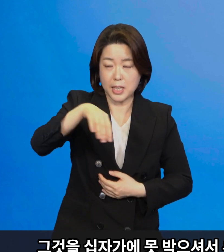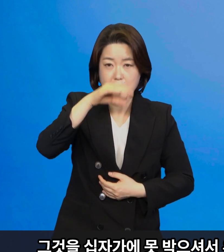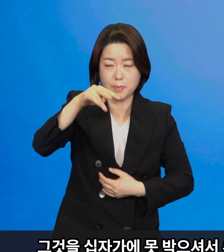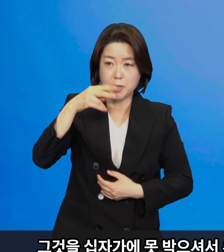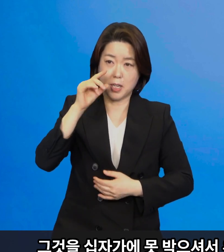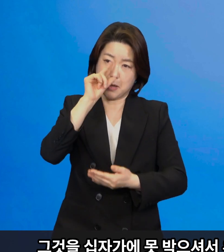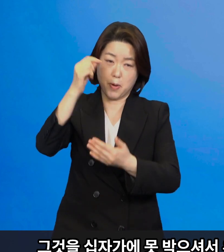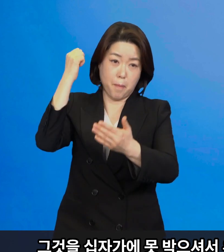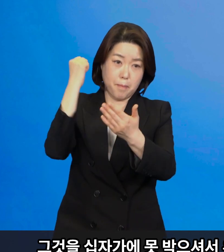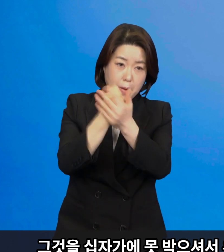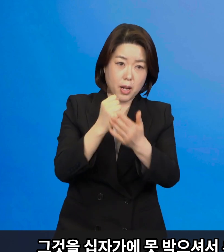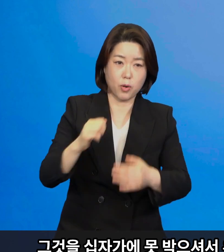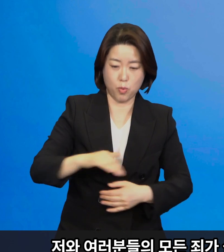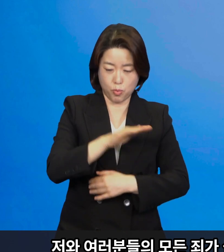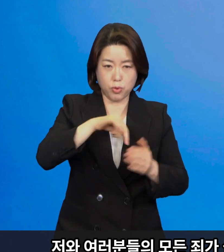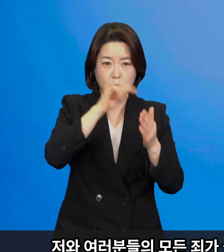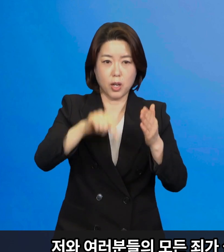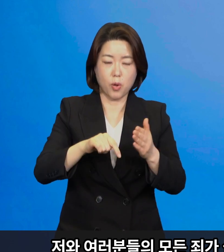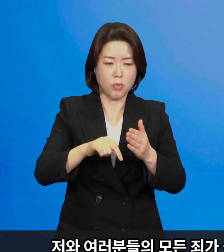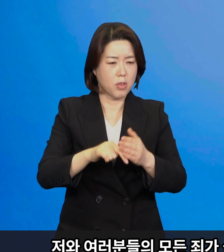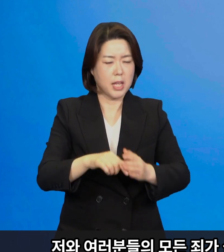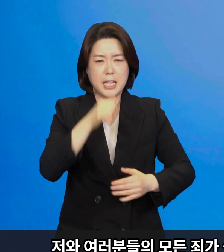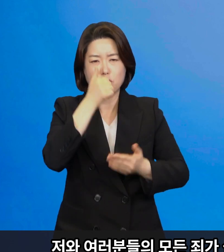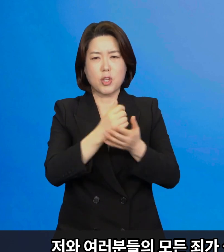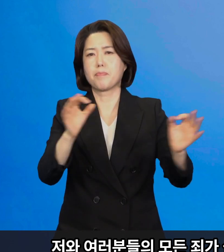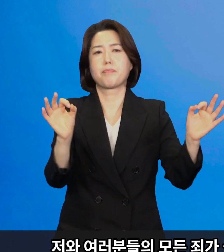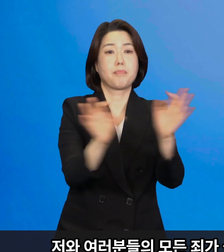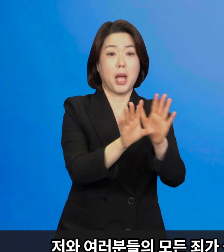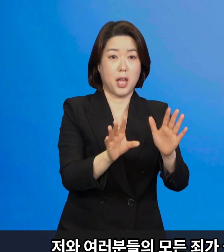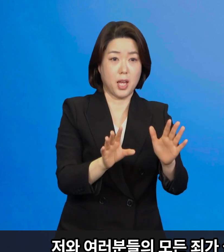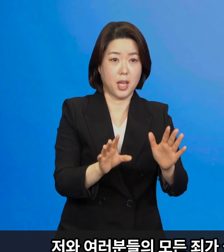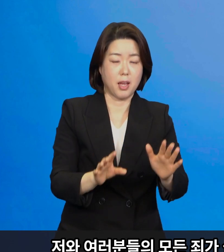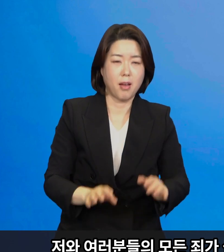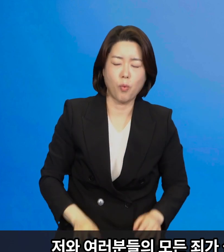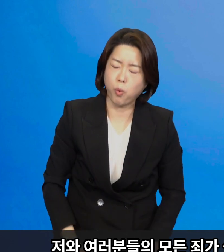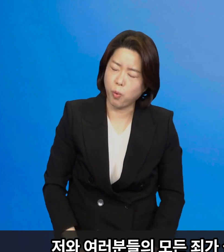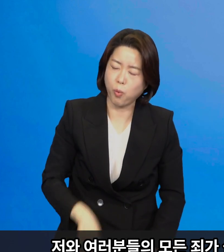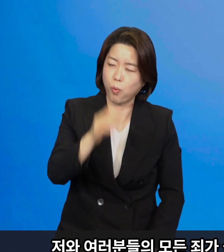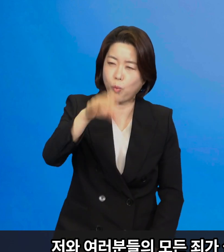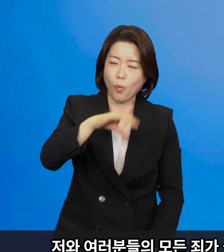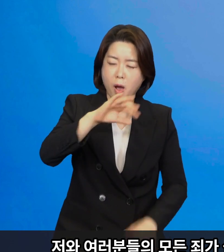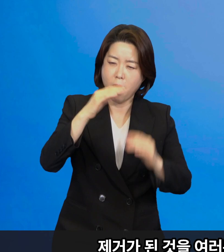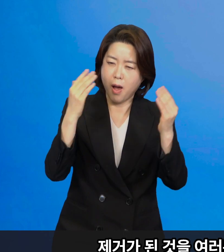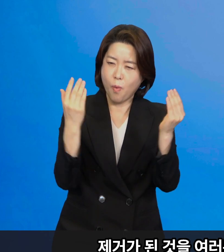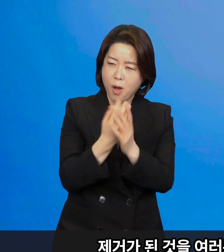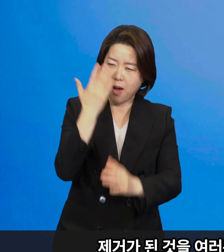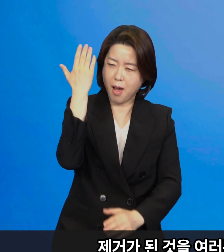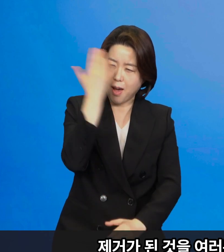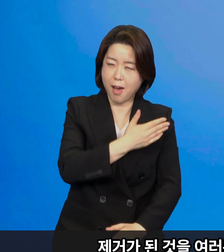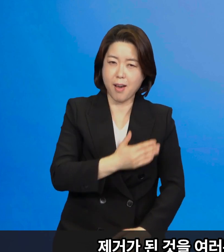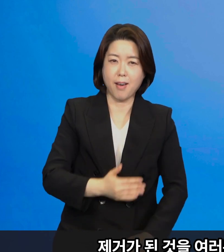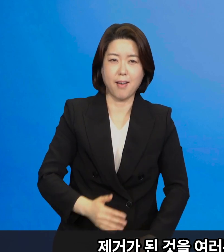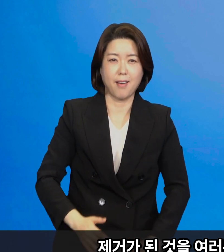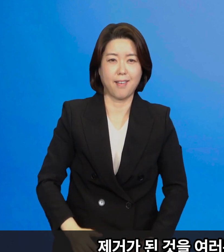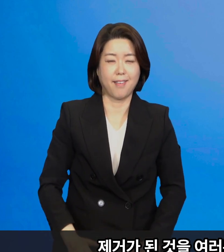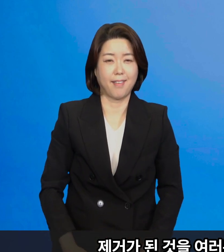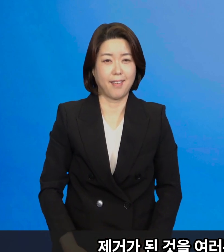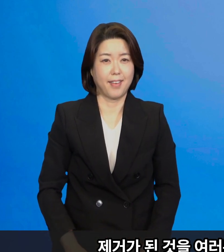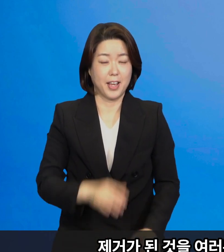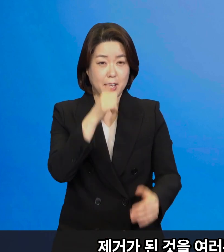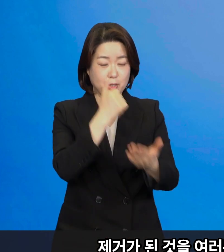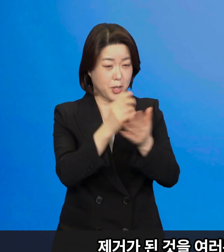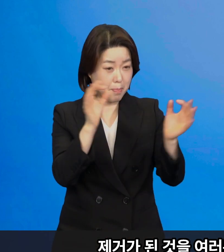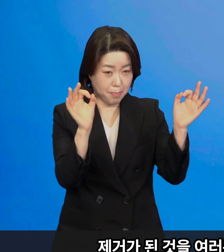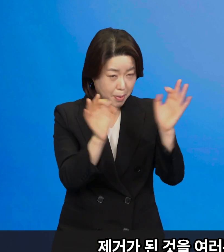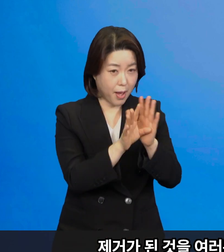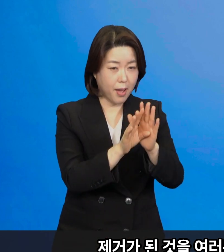제거해 버리셨습니다. 저와 여러분들의 모든 죄가 십자가에서 완전히 사해진 것을, 제거해 된 것을 여러분